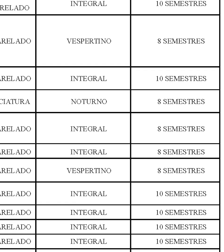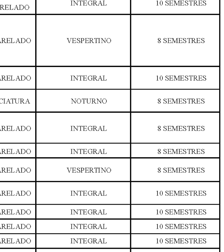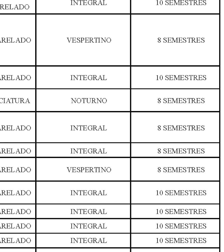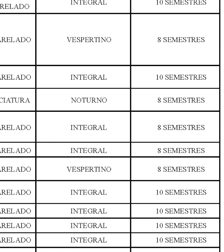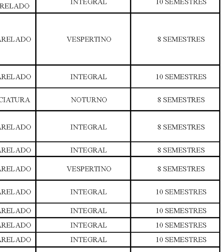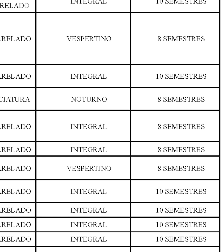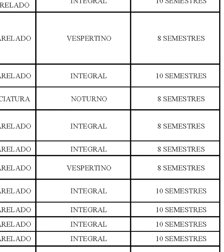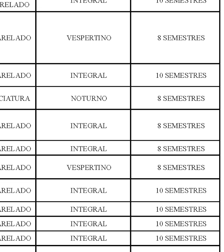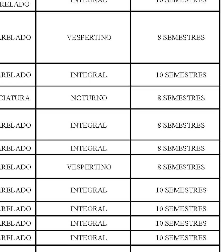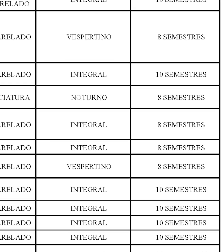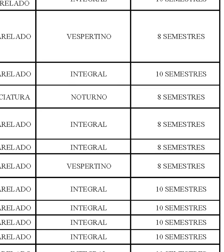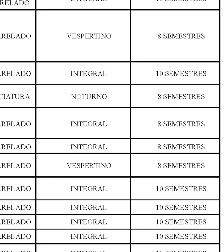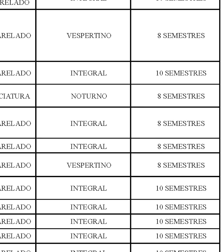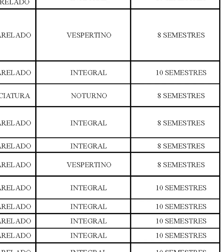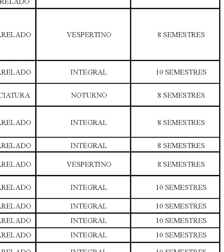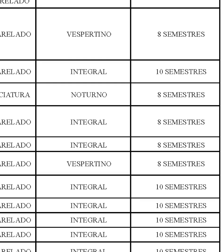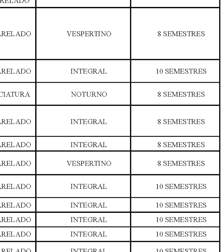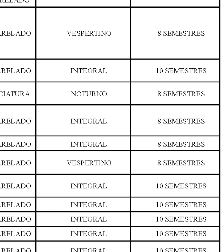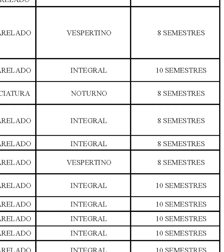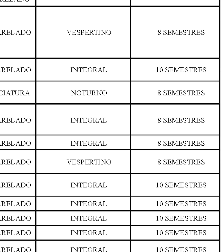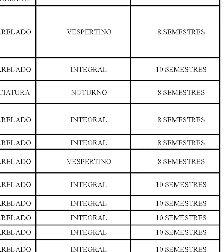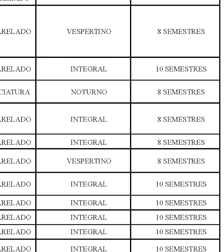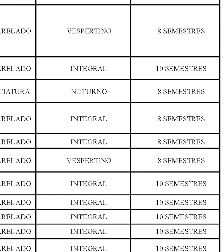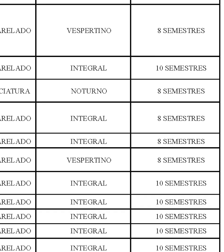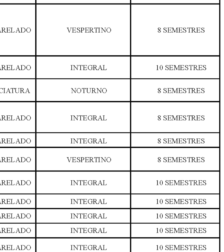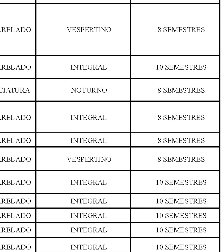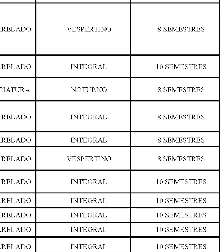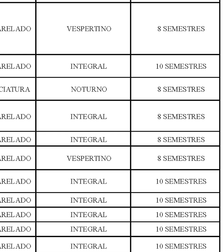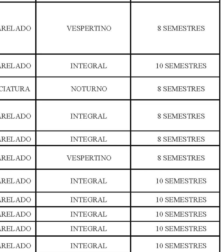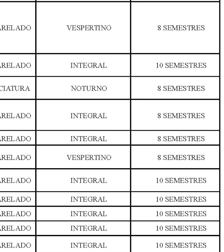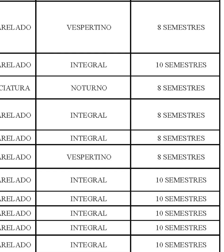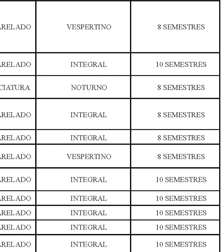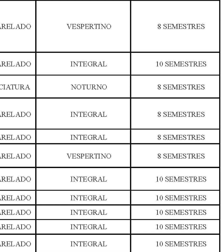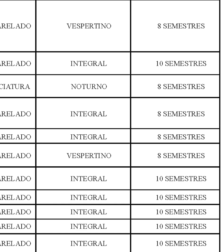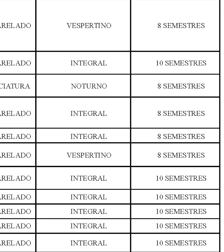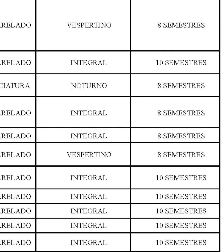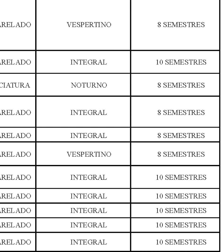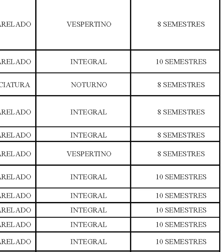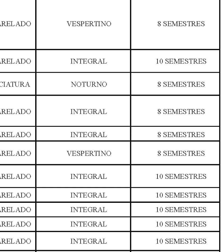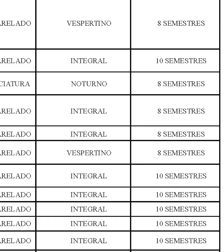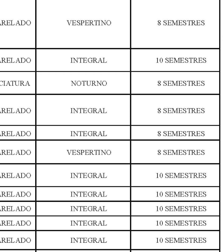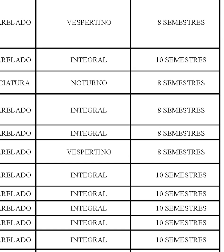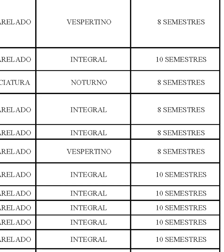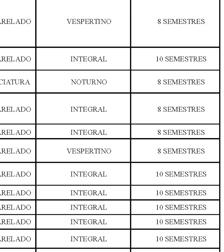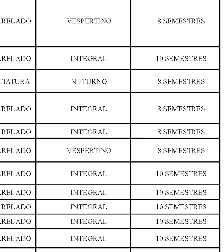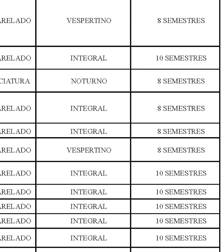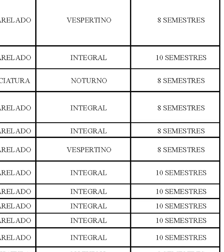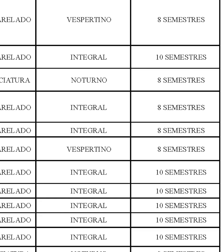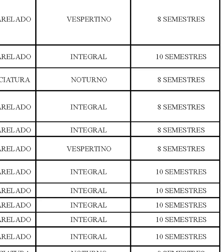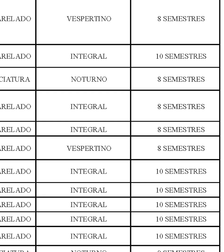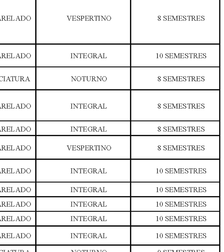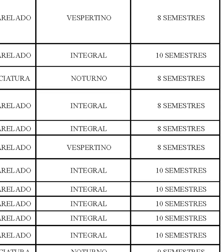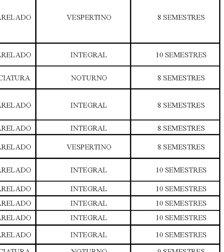Alimentar. Bacharelado, vespertino, 8 semestres. Engenharia Civil de Infraestrutura.